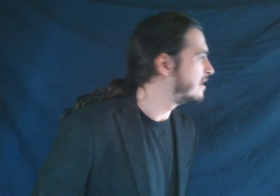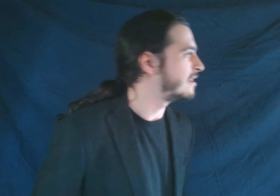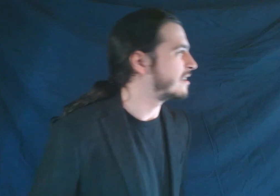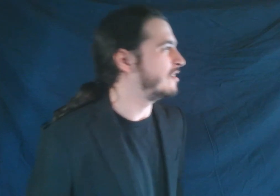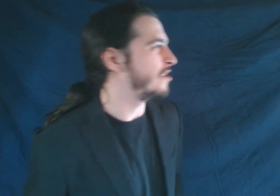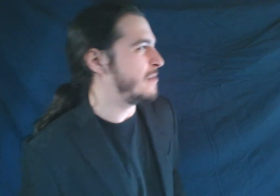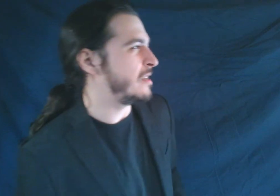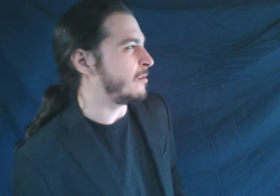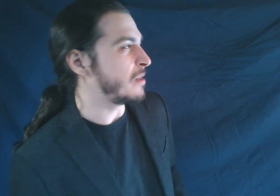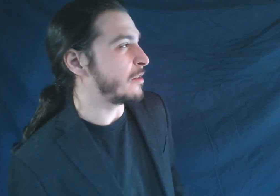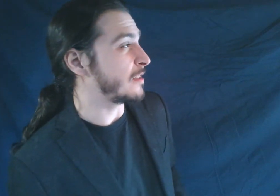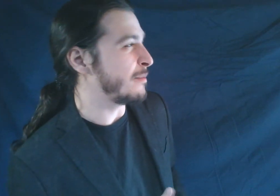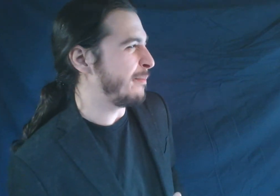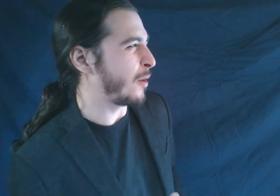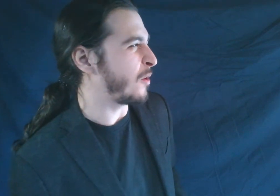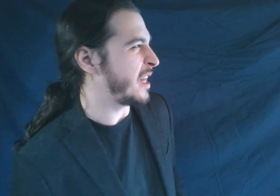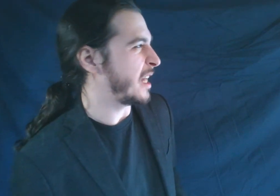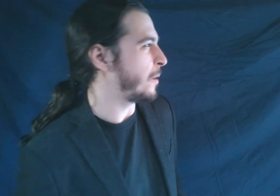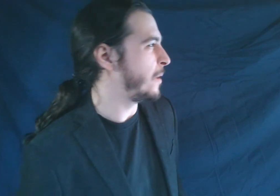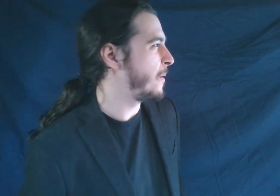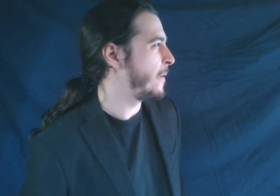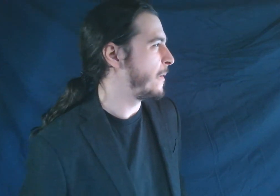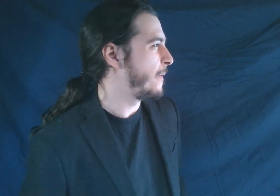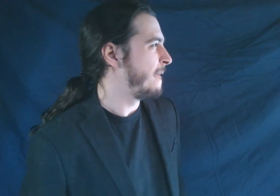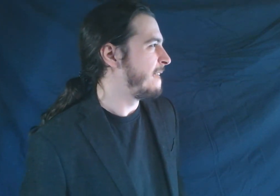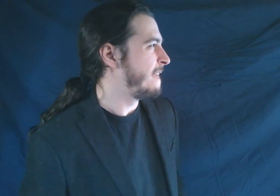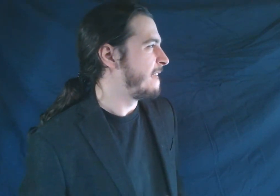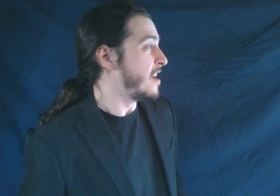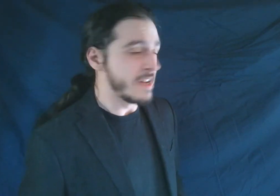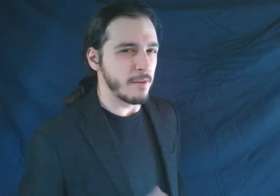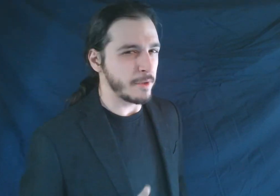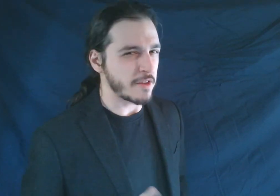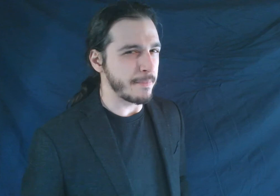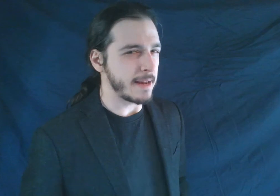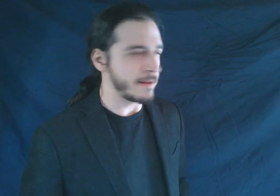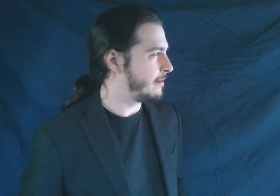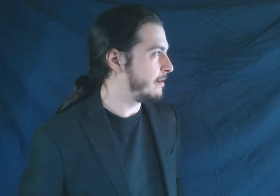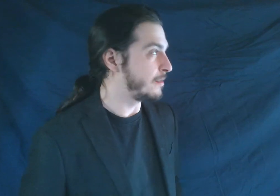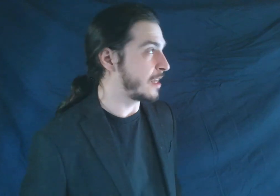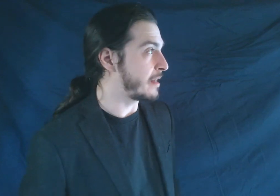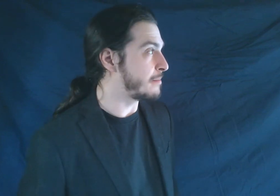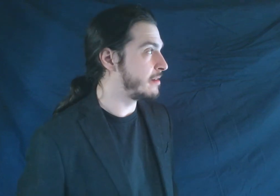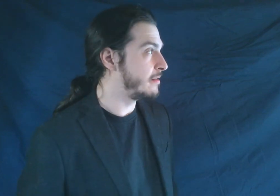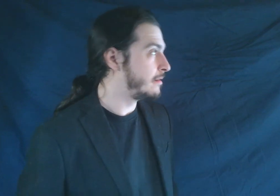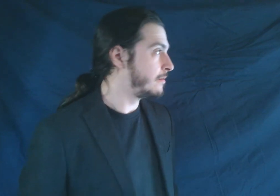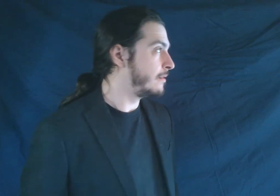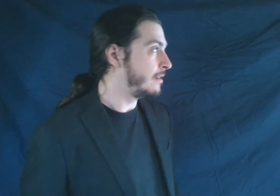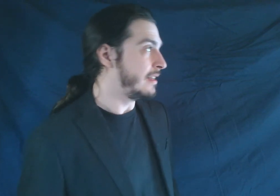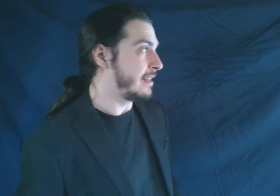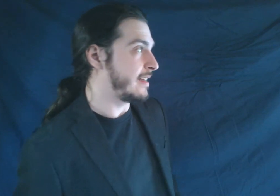Stringe in mano qualcosa di poco chiaro. A me non posso scappare, mi seguirebbe. Il caso